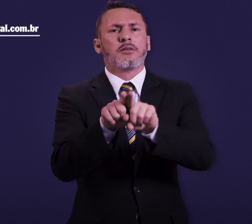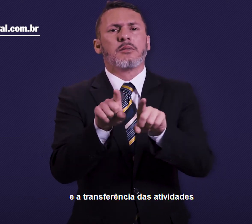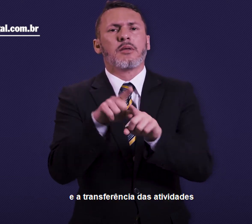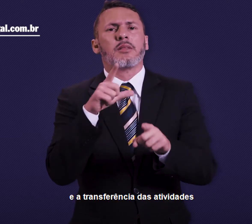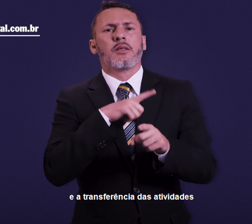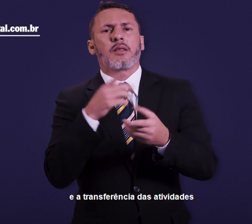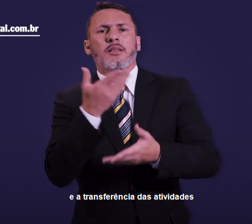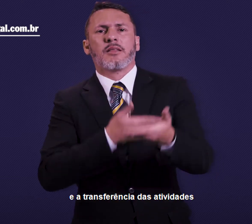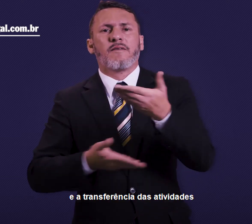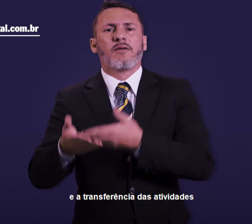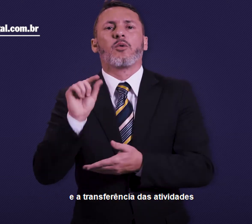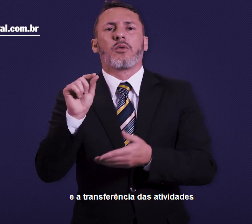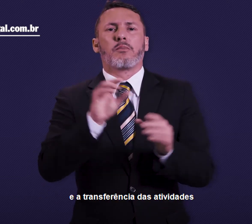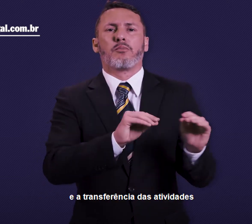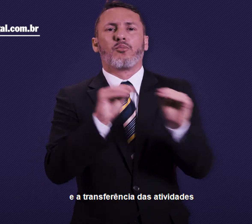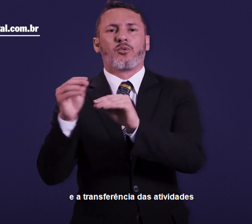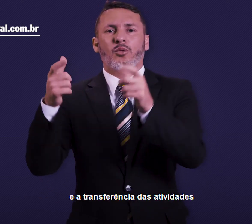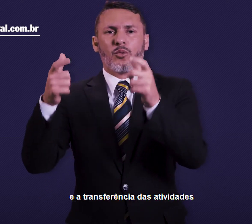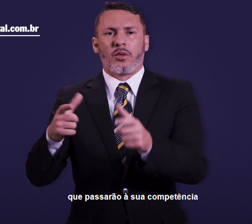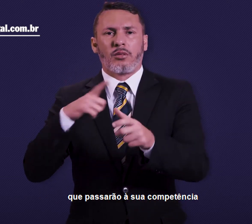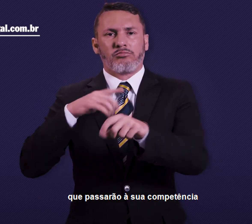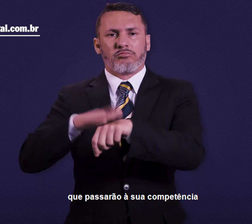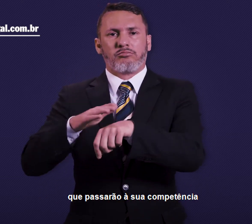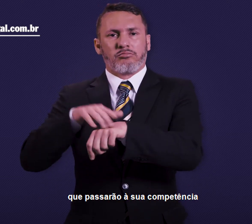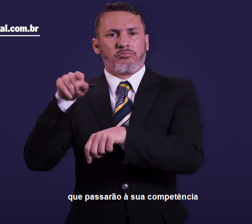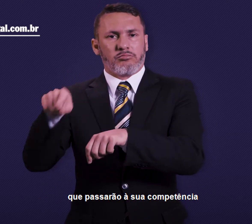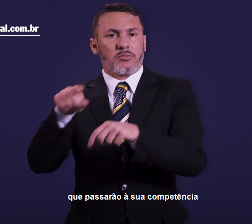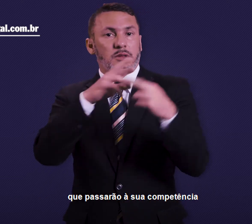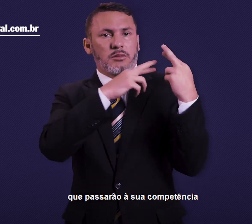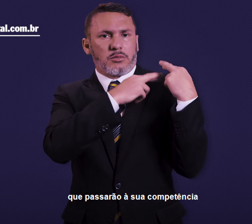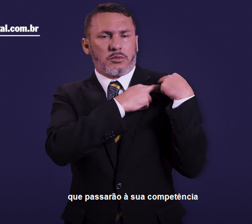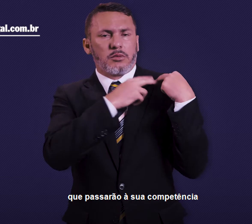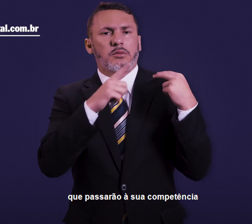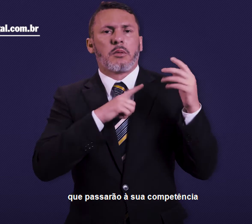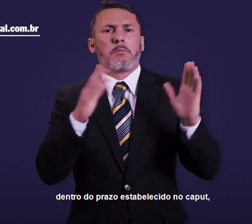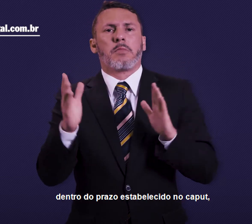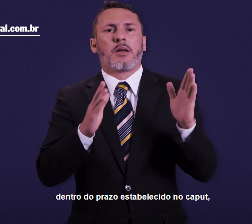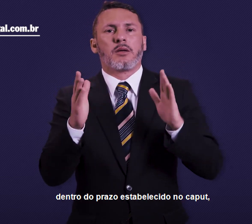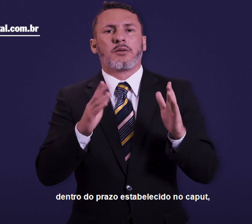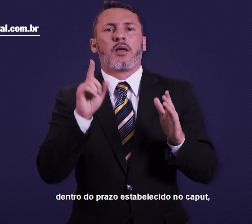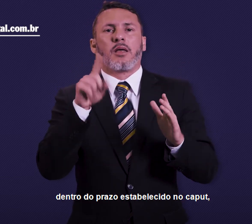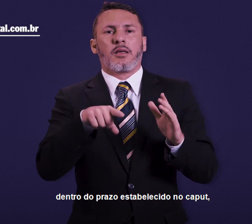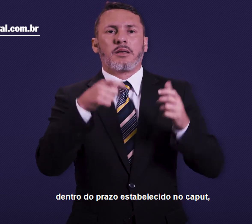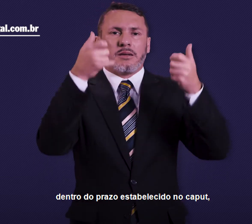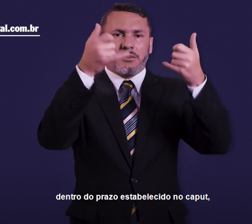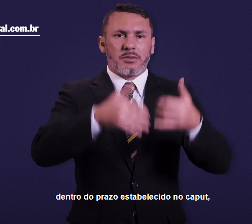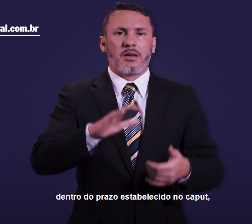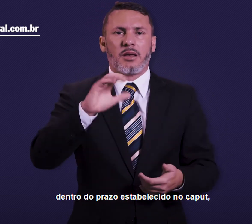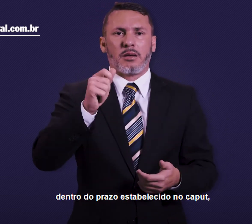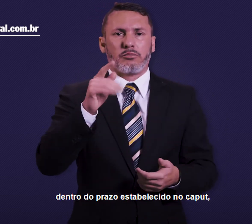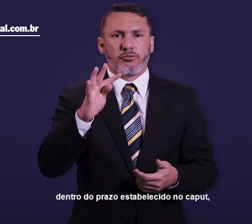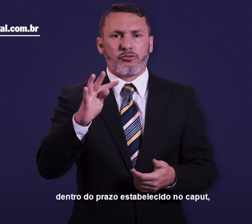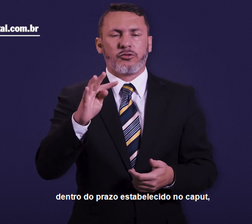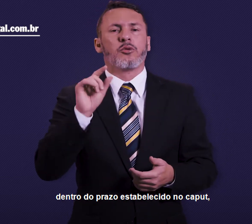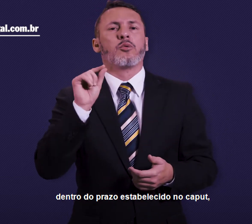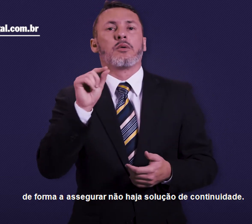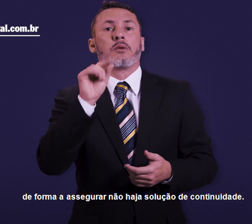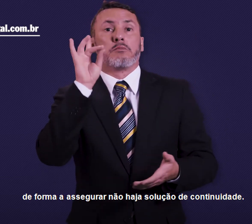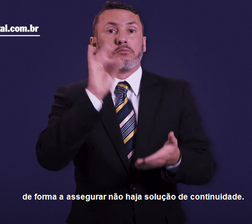e a transferência das atividades que passarão à sua competência dentro do prazo estabelecido no caput, de forma